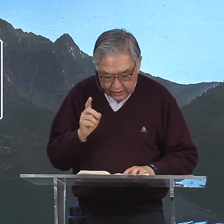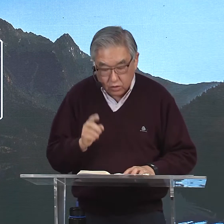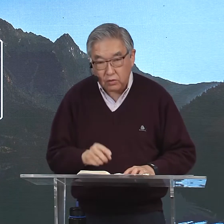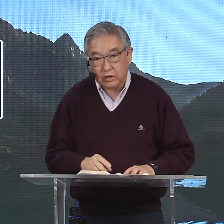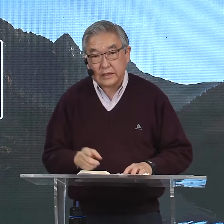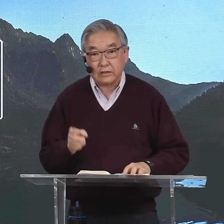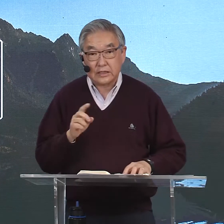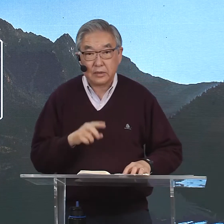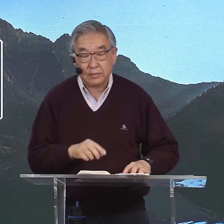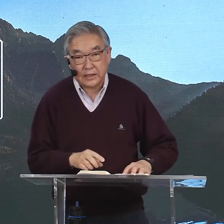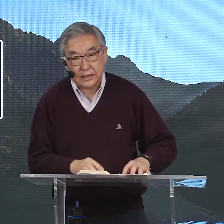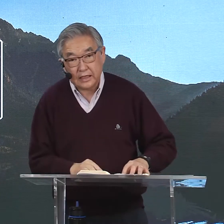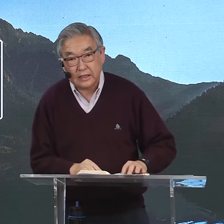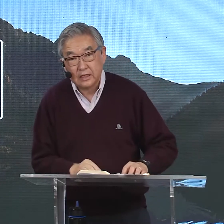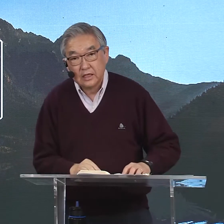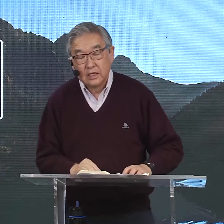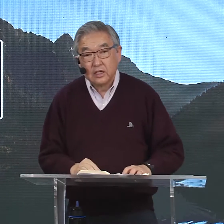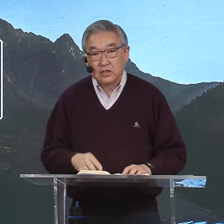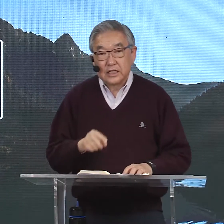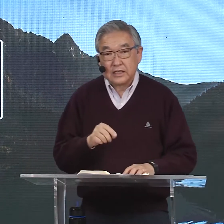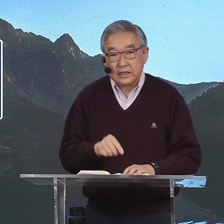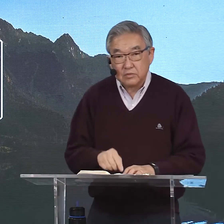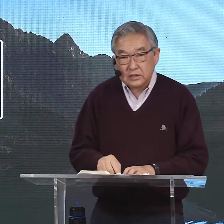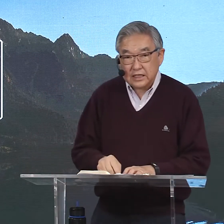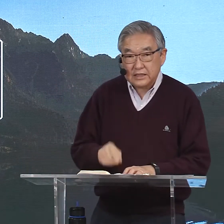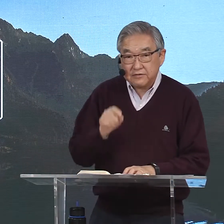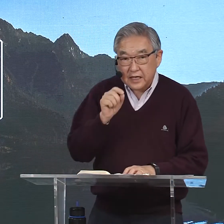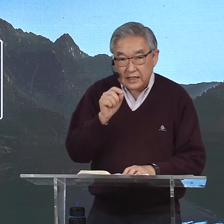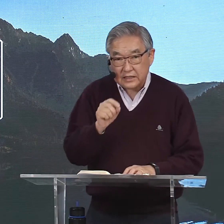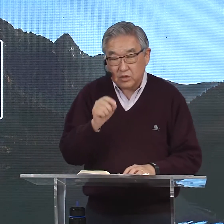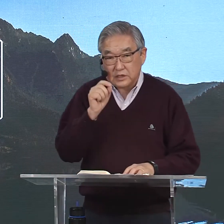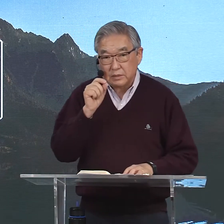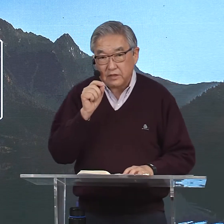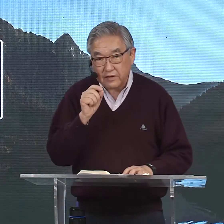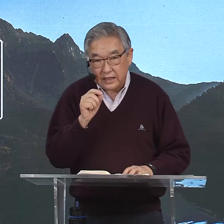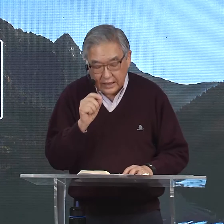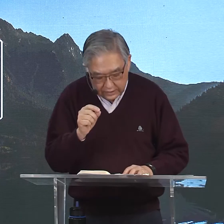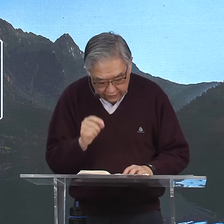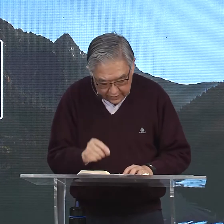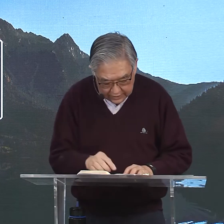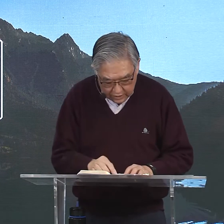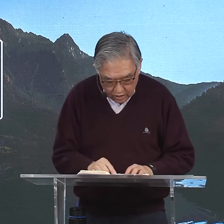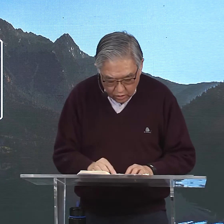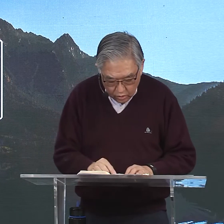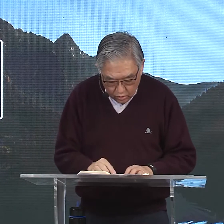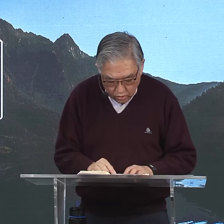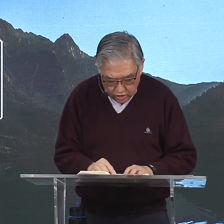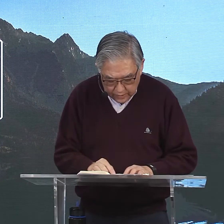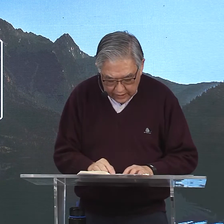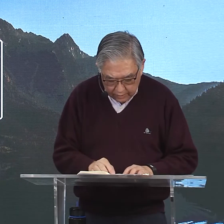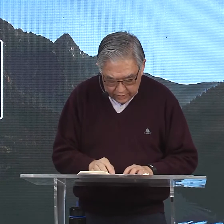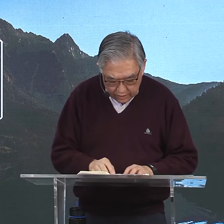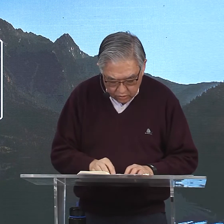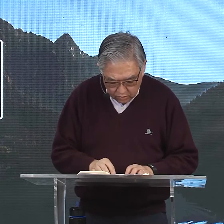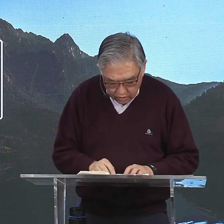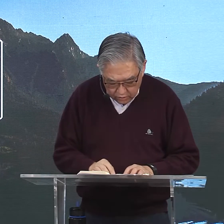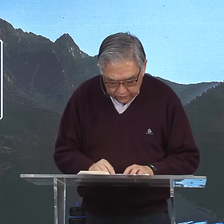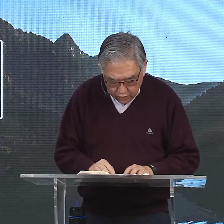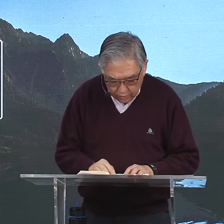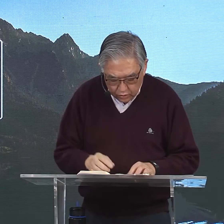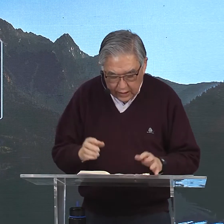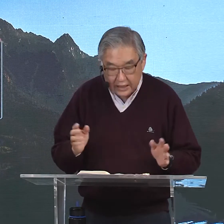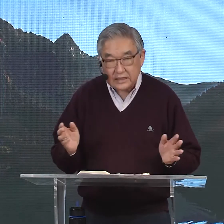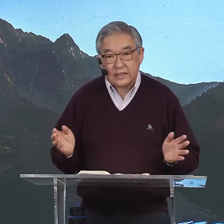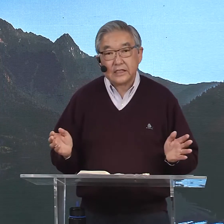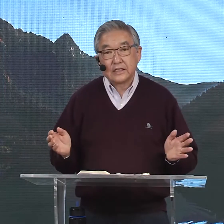a cabeça com óleo então na semana passada nós entramos nessa frase começamos a falar dessa frase longes minha cabeça